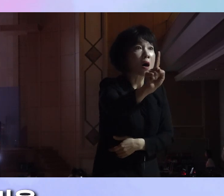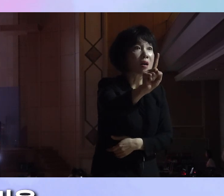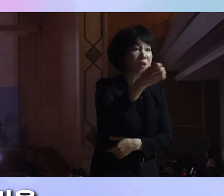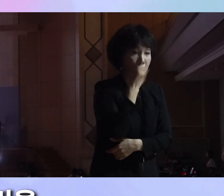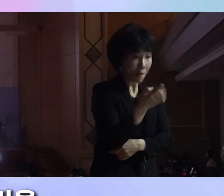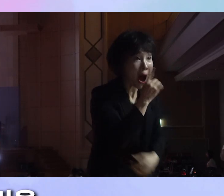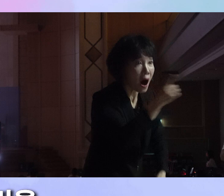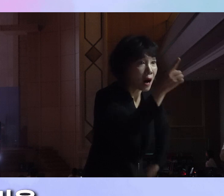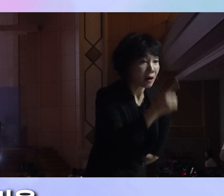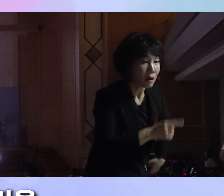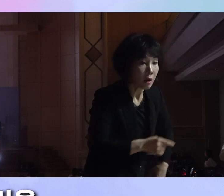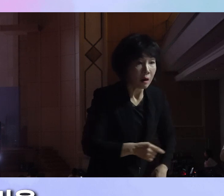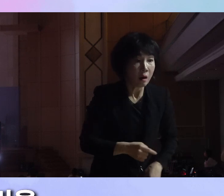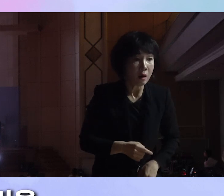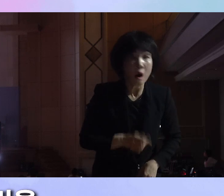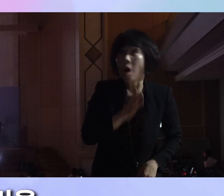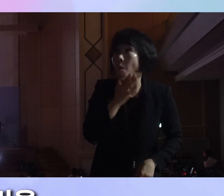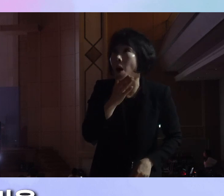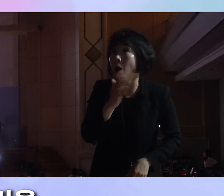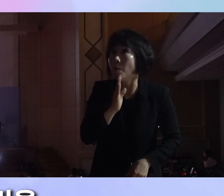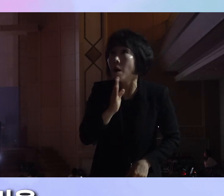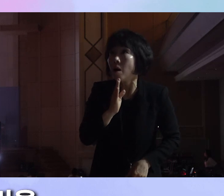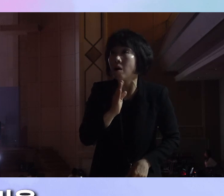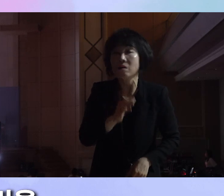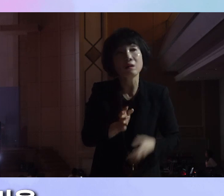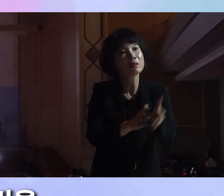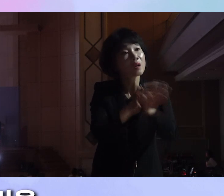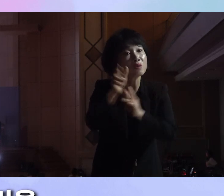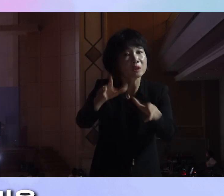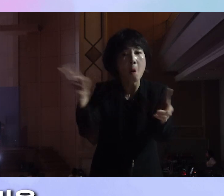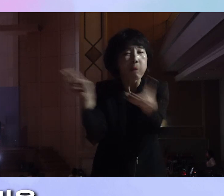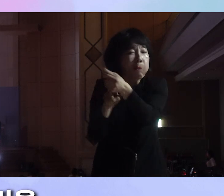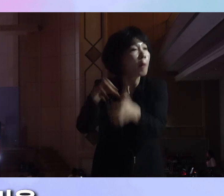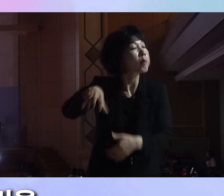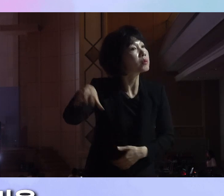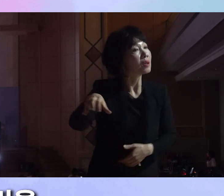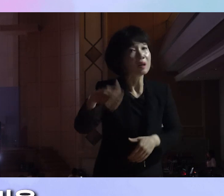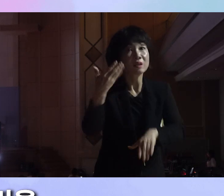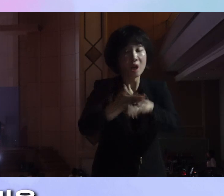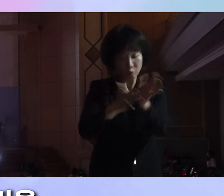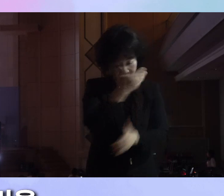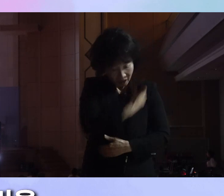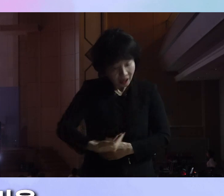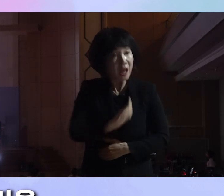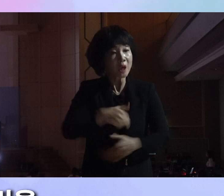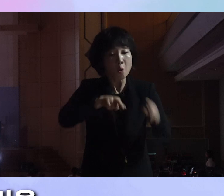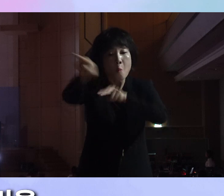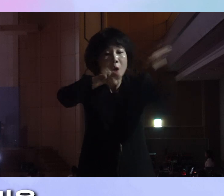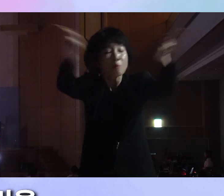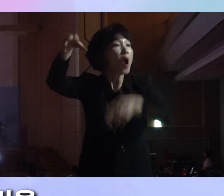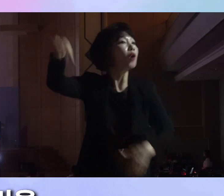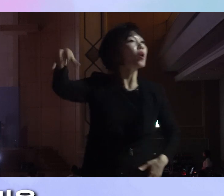정말이에요? 말하면 넌 자유야. 자, 다른 제자들은 어디 있어?